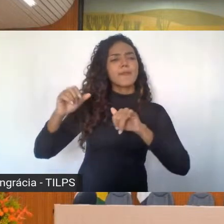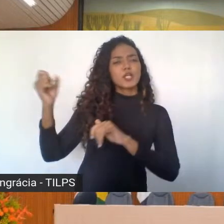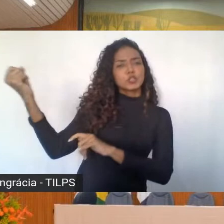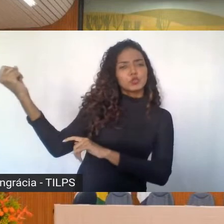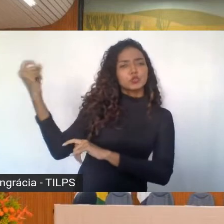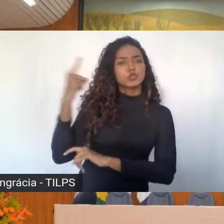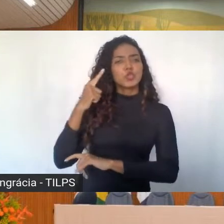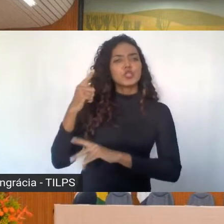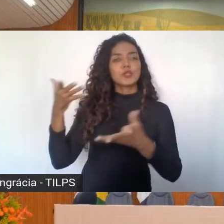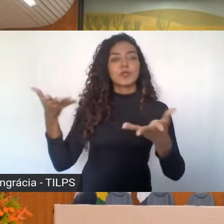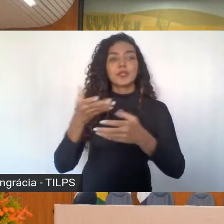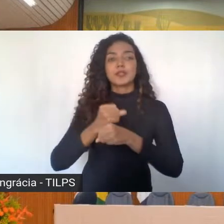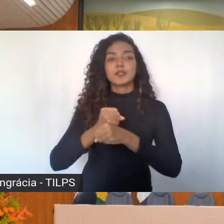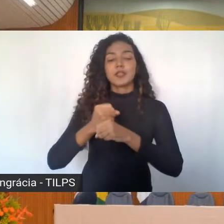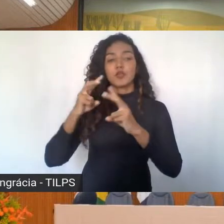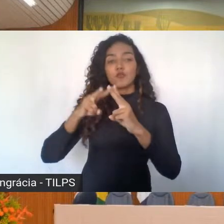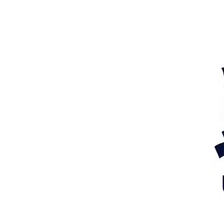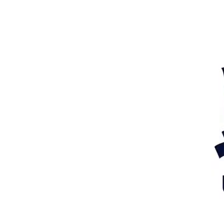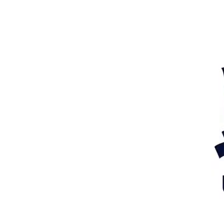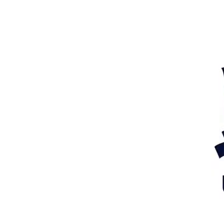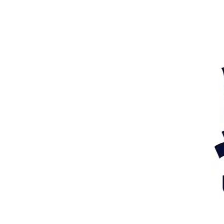é virtual.